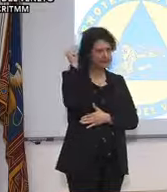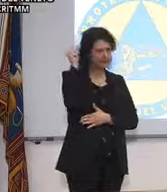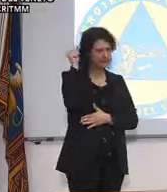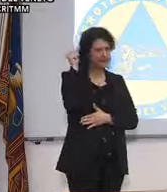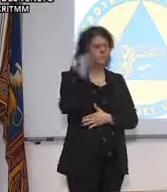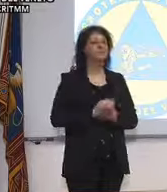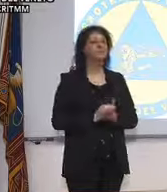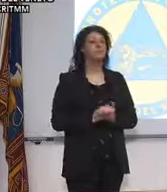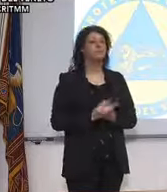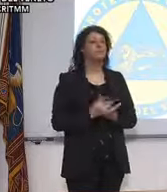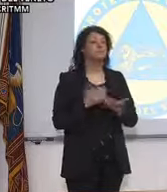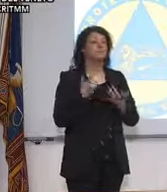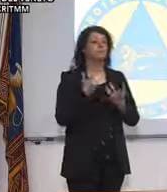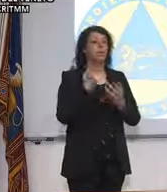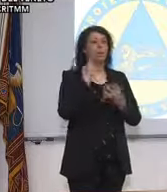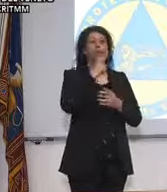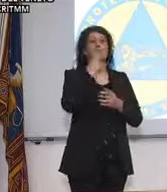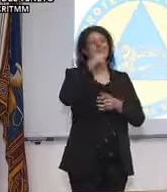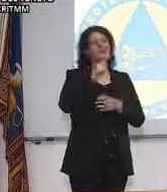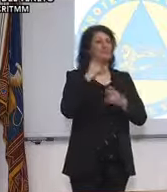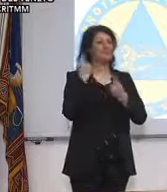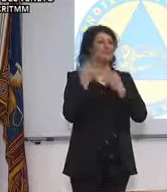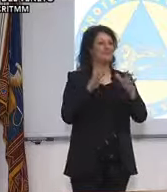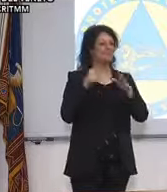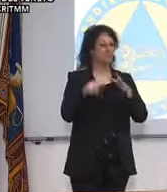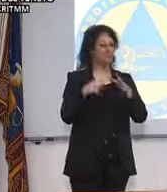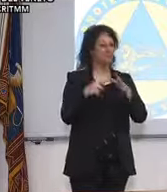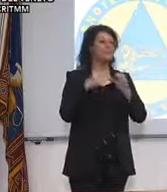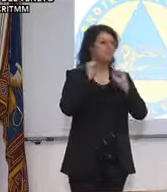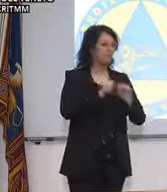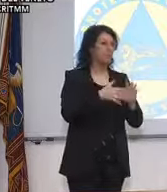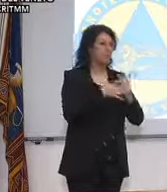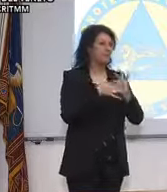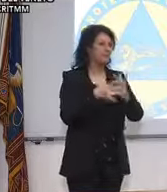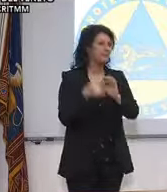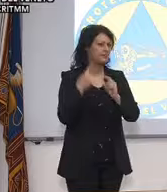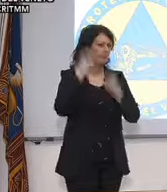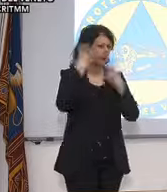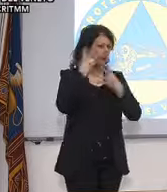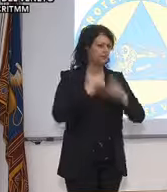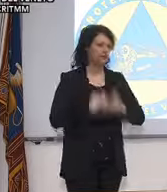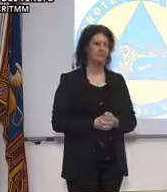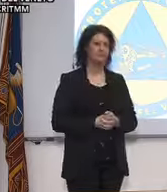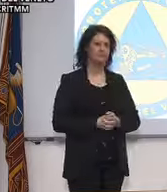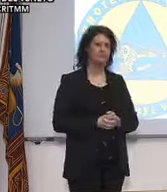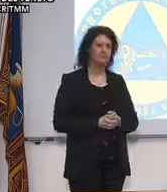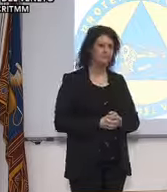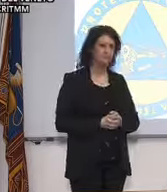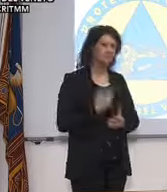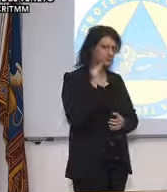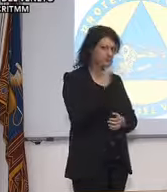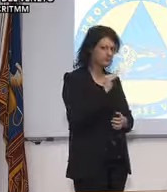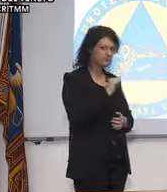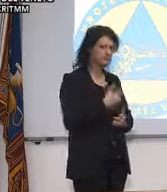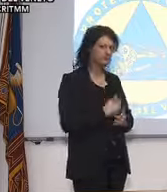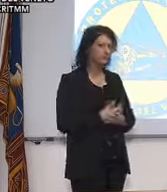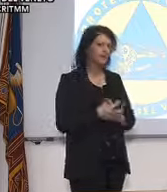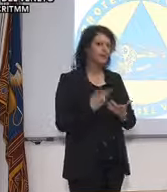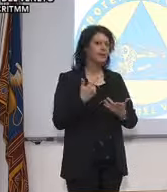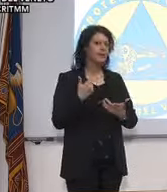diciamo così, insomma, la tipologia che c'è. Assessore, il costo sarebbe a carico delle famiglie oppure